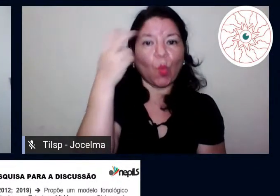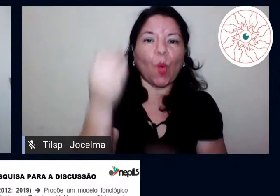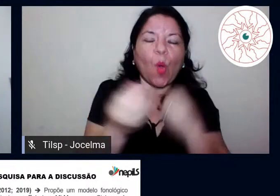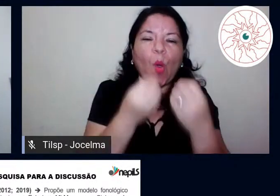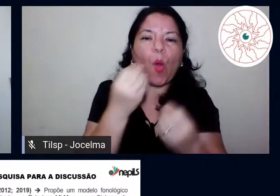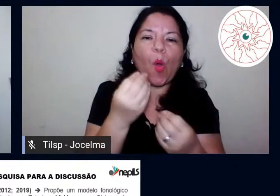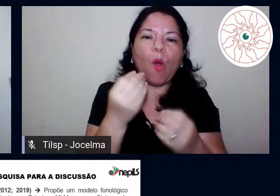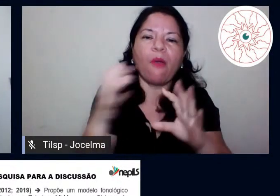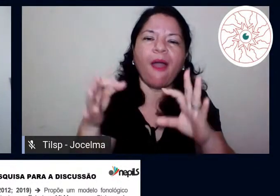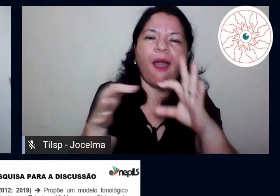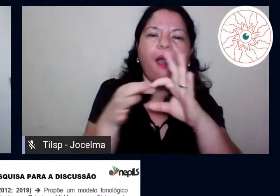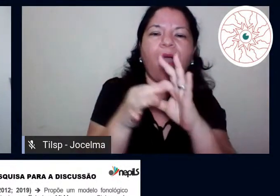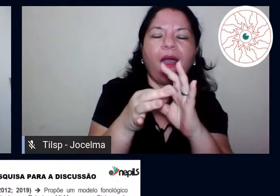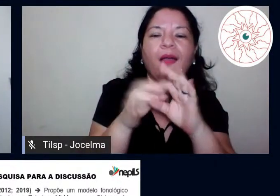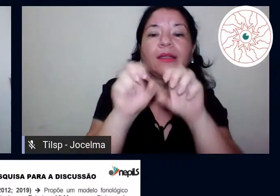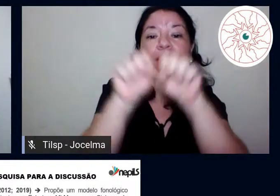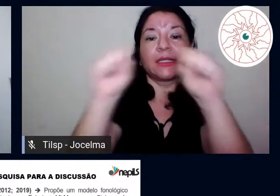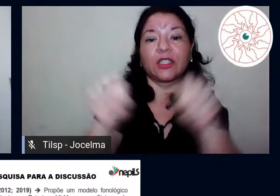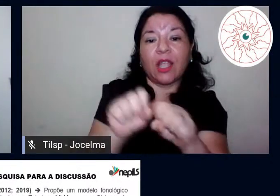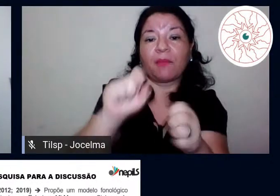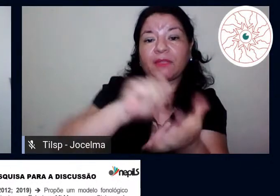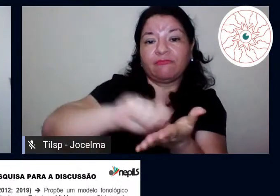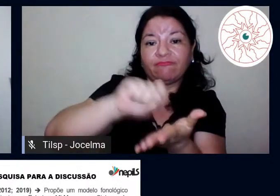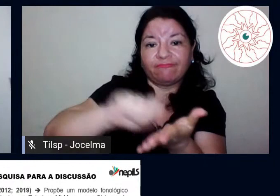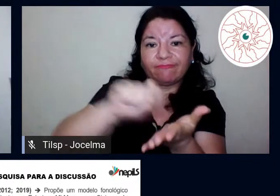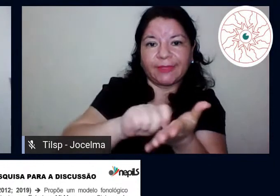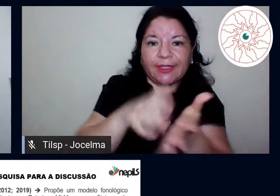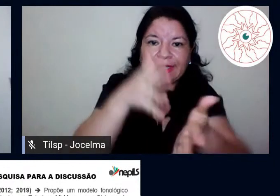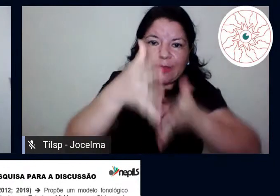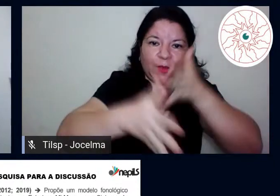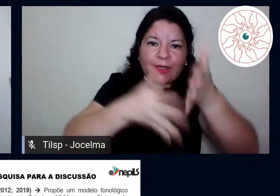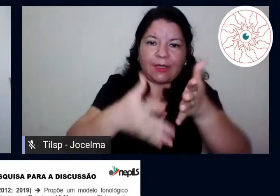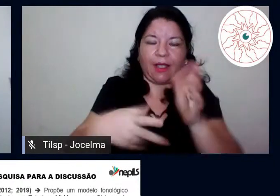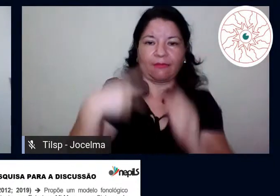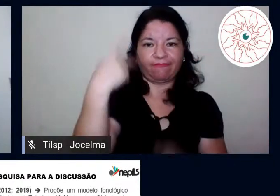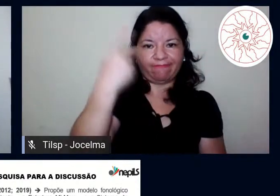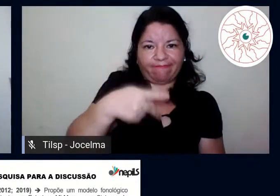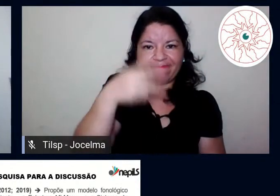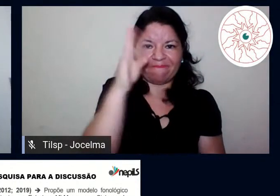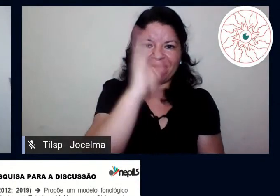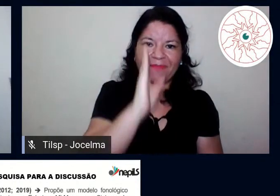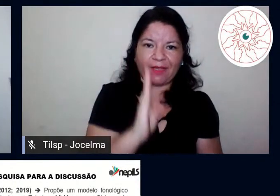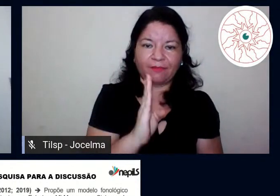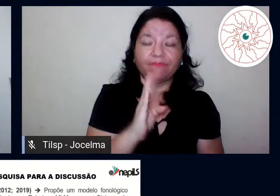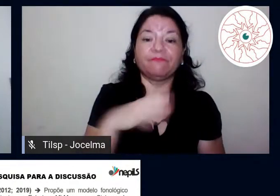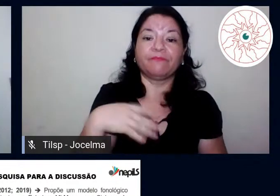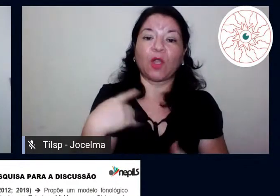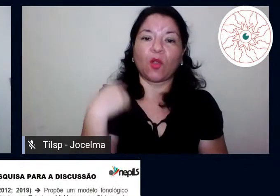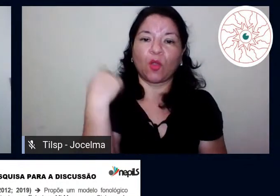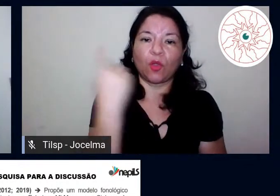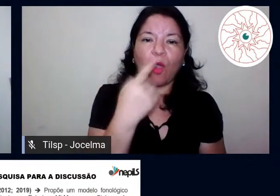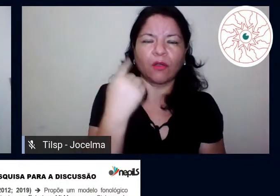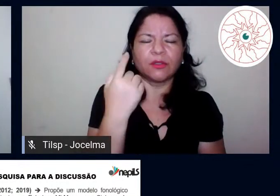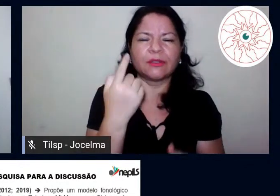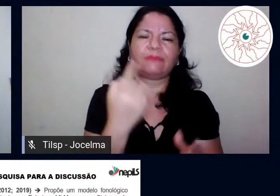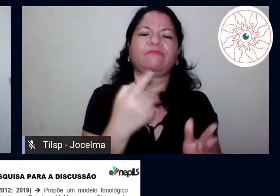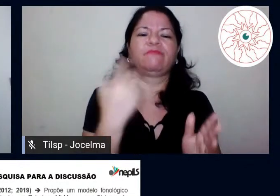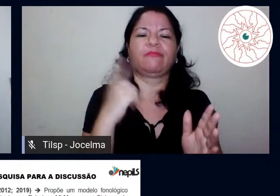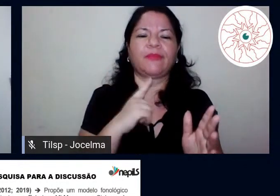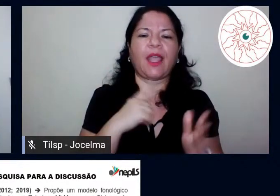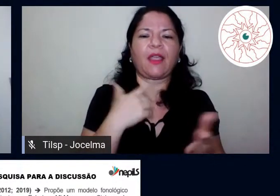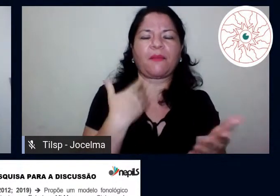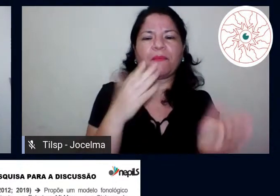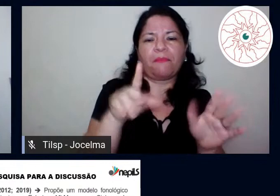de escrita para línguas de sinais no Brasil. Então nós discutimos, né, a partir dessas dessas